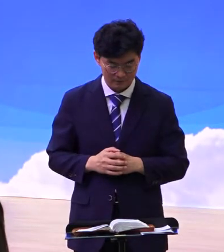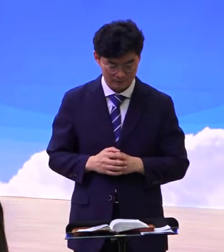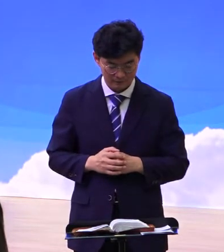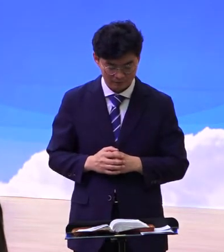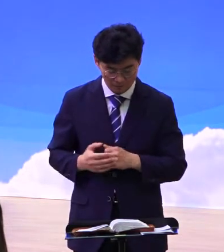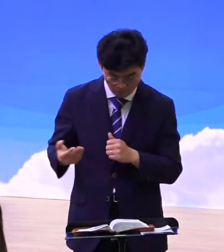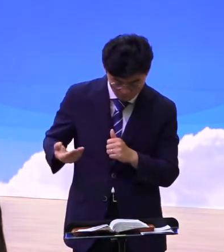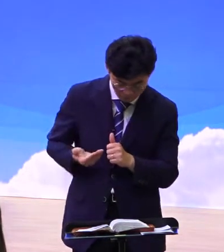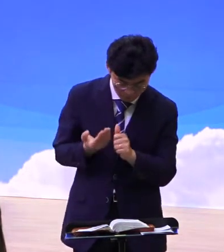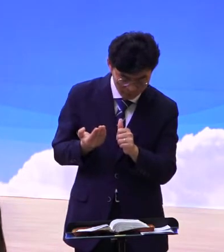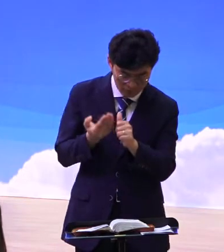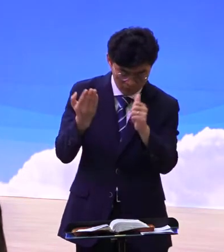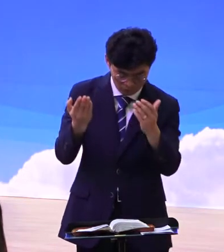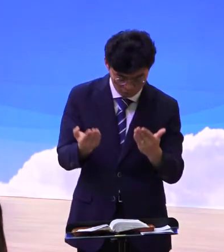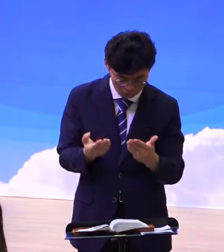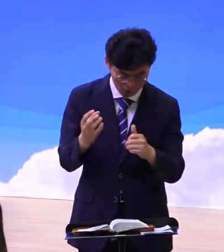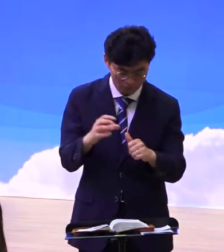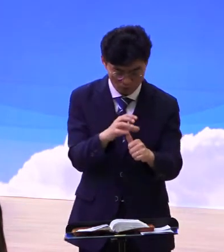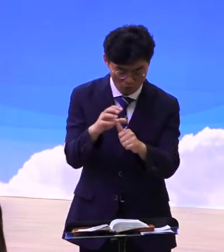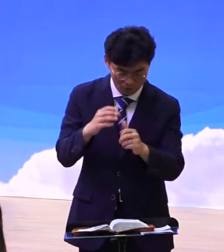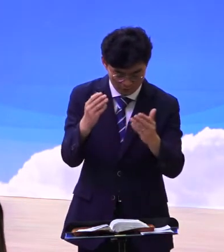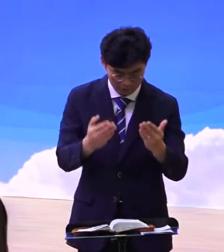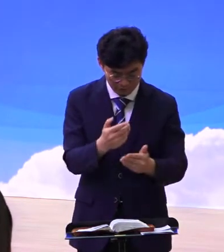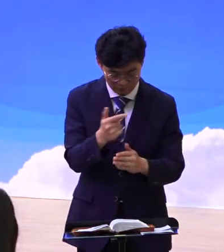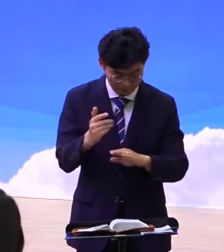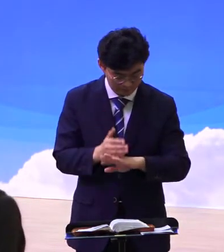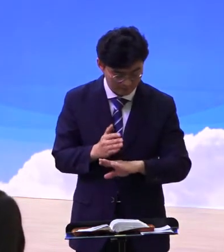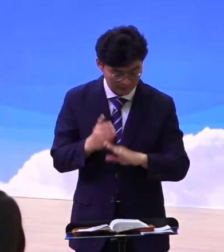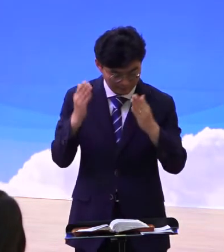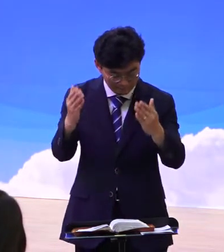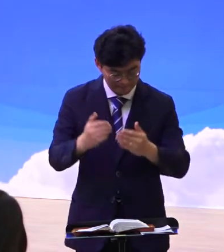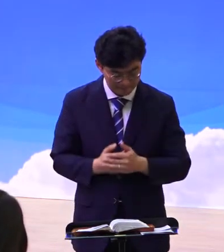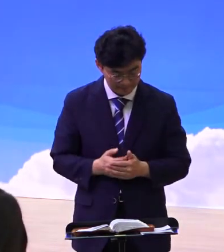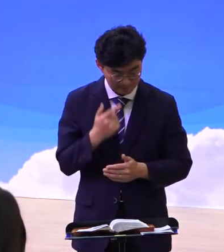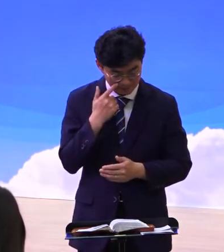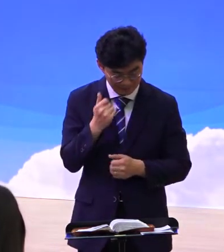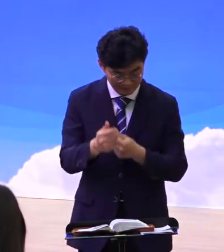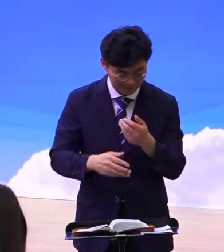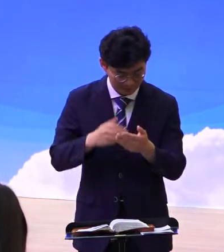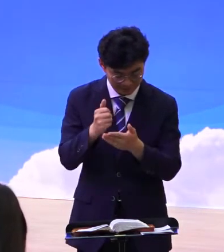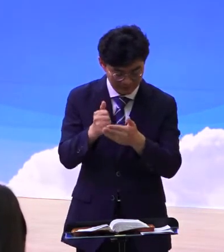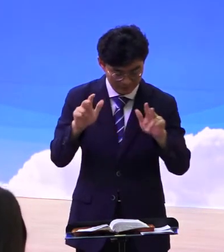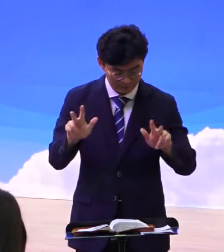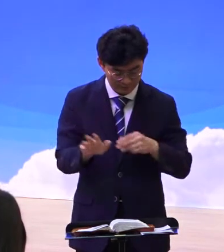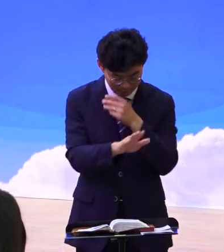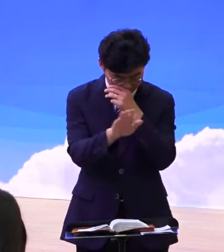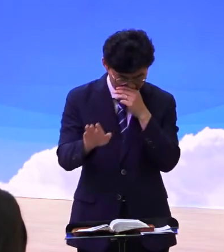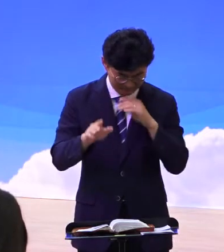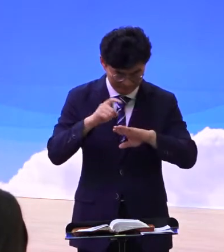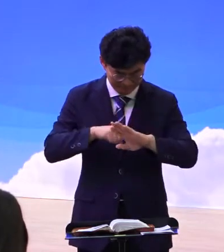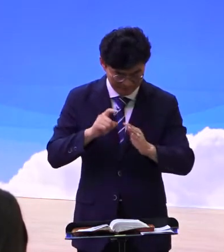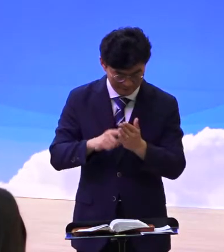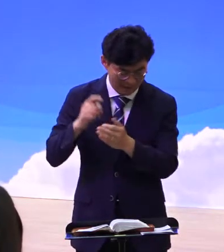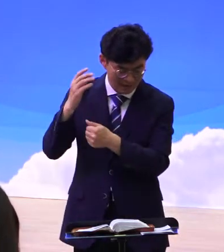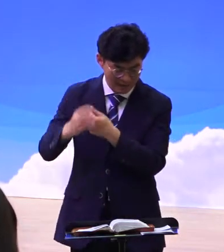채워주심을 감사드립니다. 하나님 아버지, 이 시간 우리의 마음이 하나님